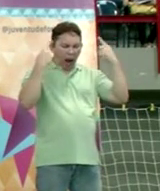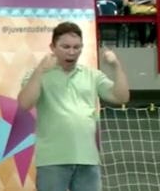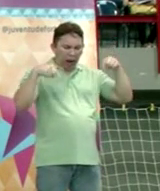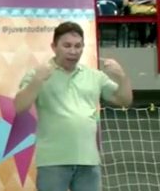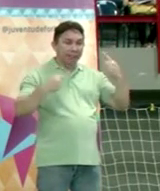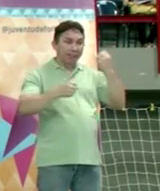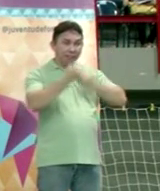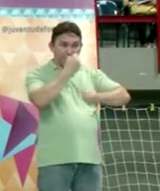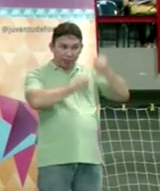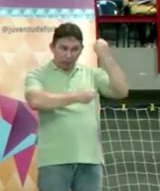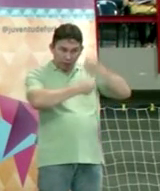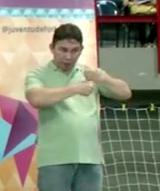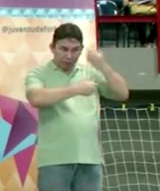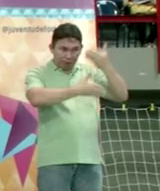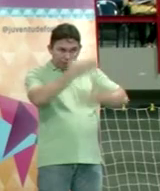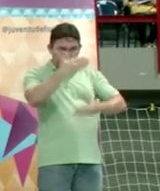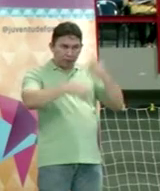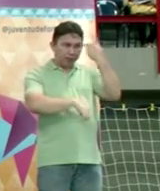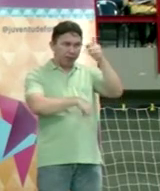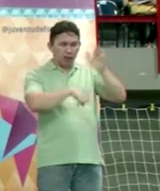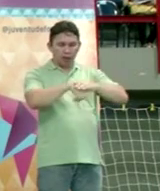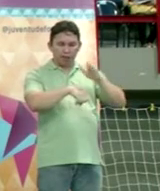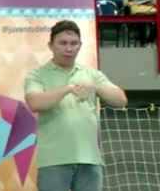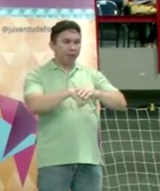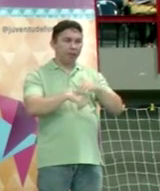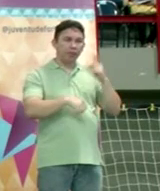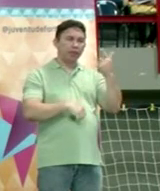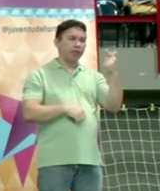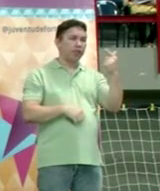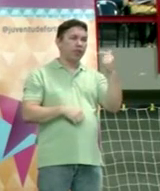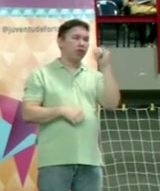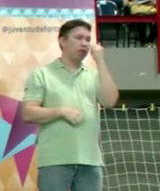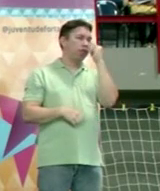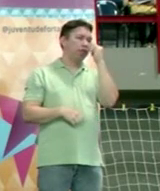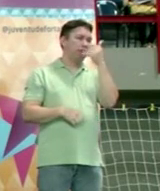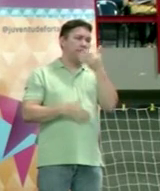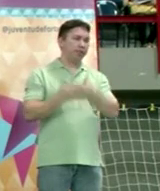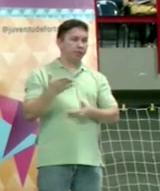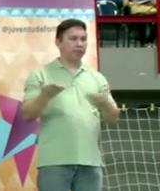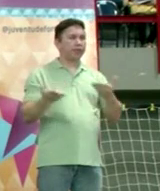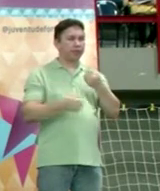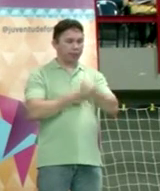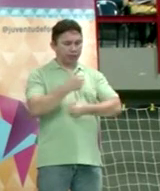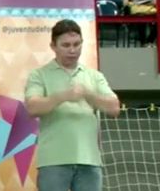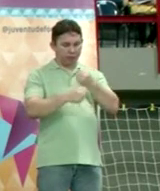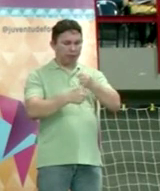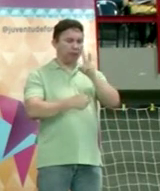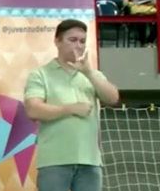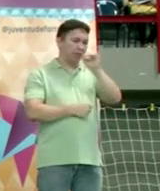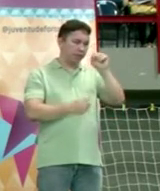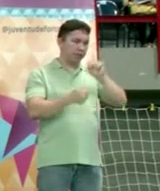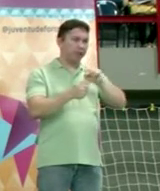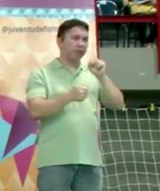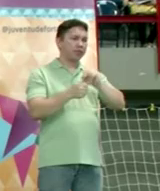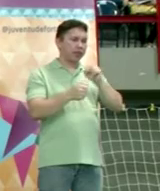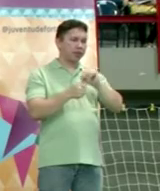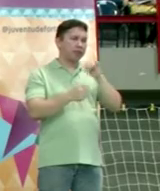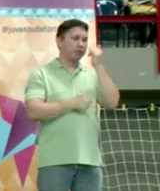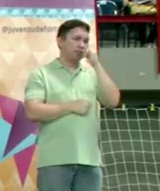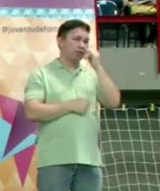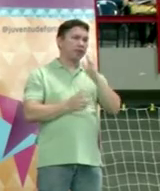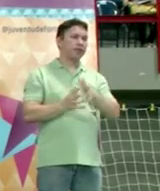Ano passado, na prova de vocês, não caiu energia. Esse ano vai